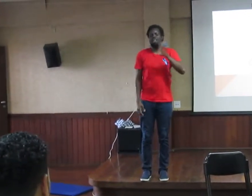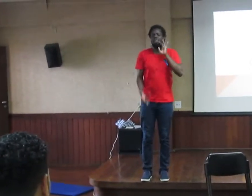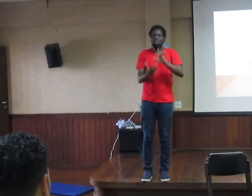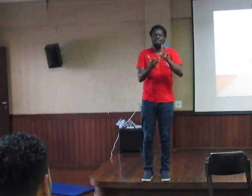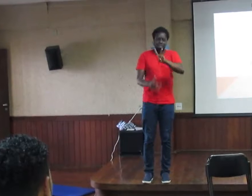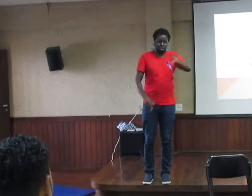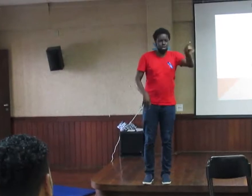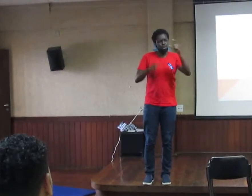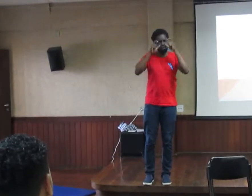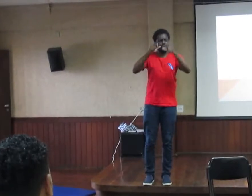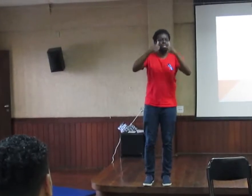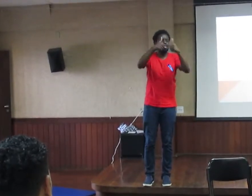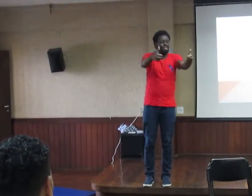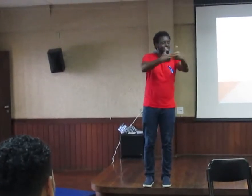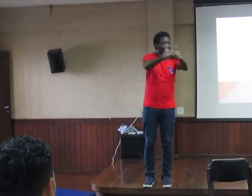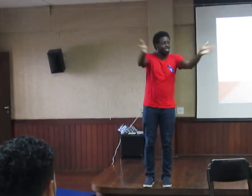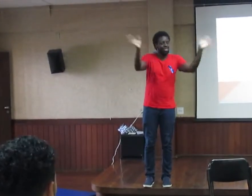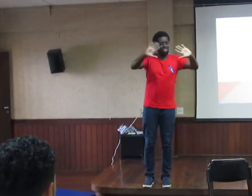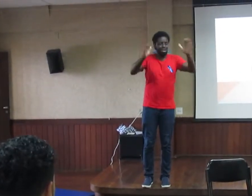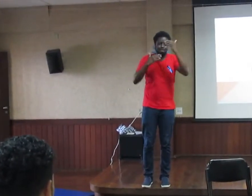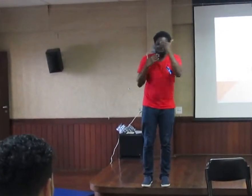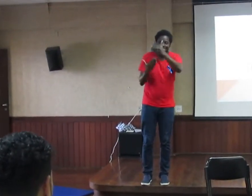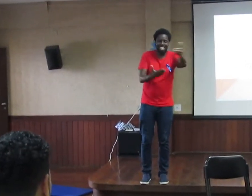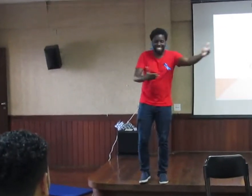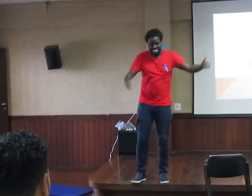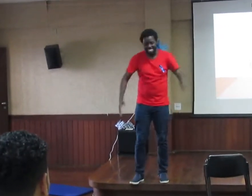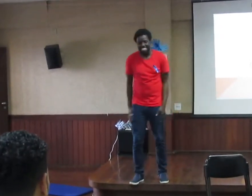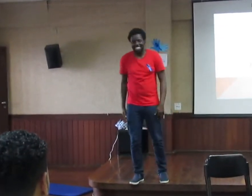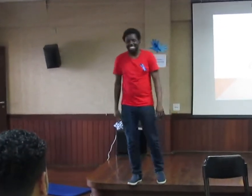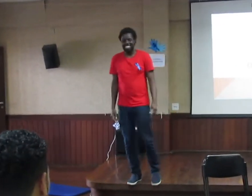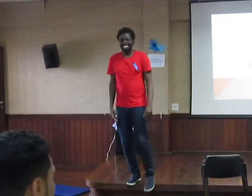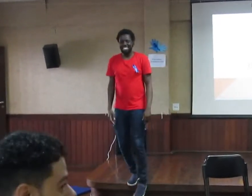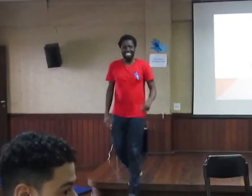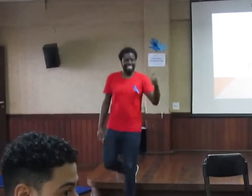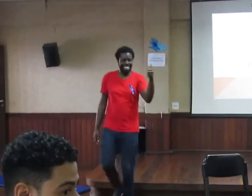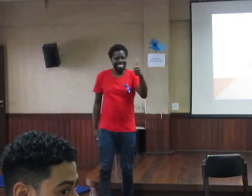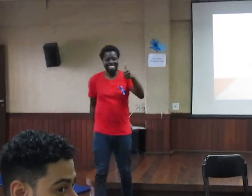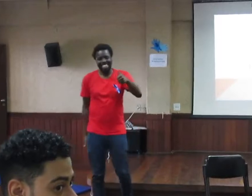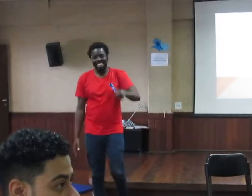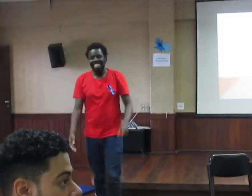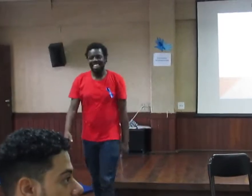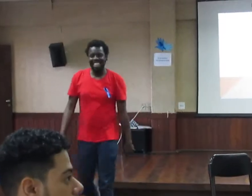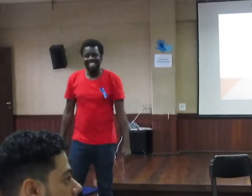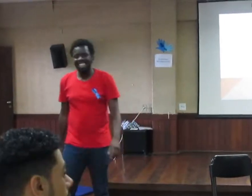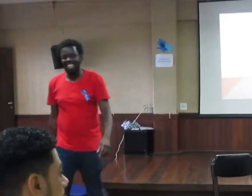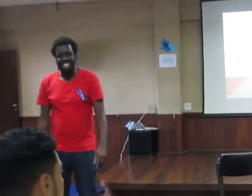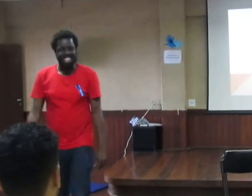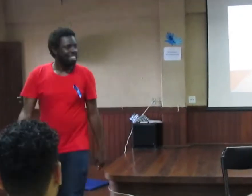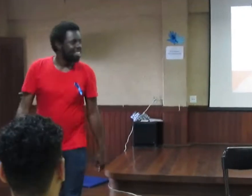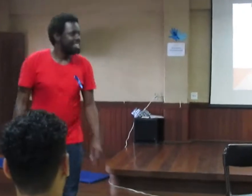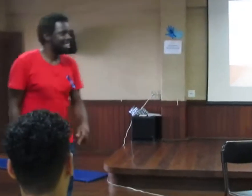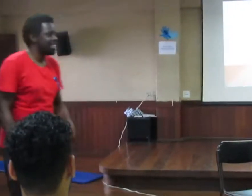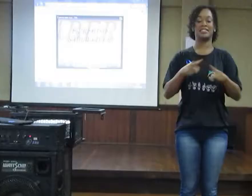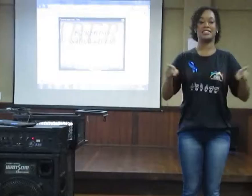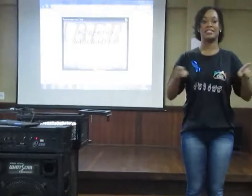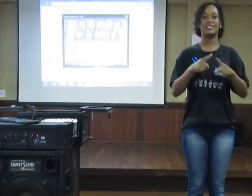mais e mais. E aí vocês vão ter contato com o surdo e vão desenvolver mais a língua de sinais. Obrigado a todos vocês. Igor, pergunte a eles se foi ele que veio com